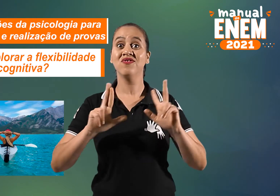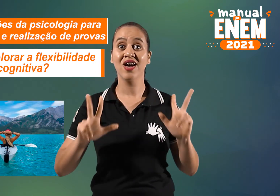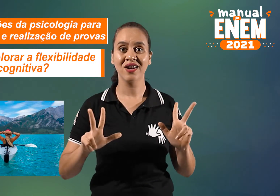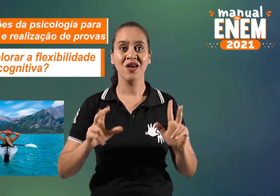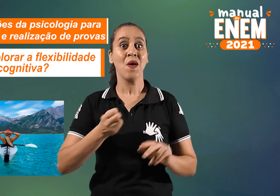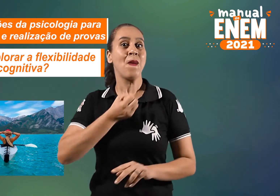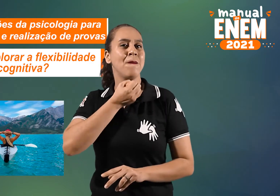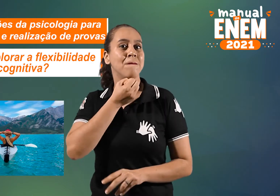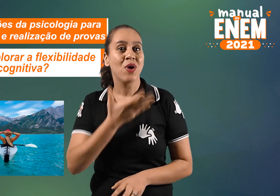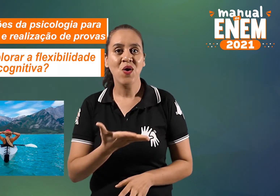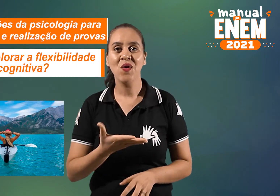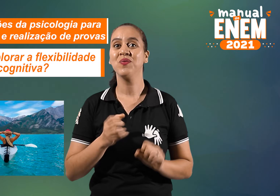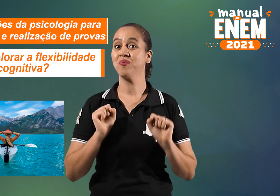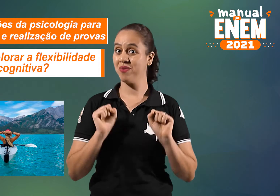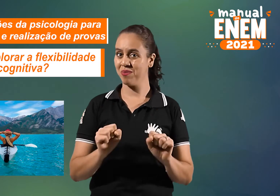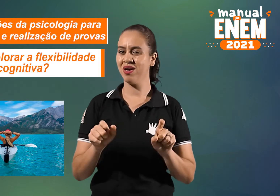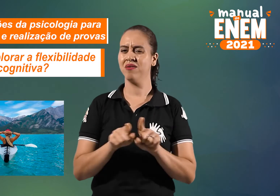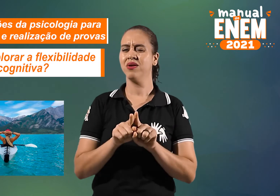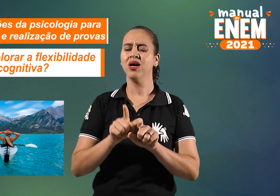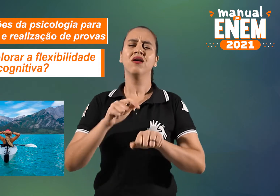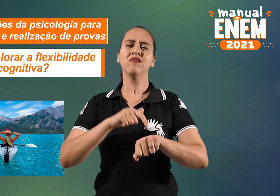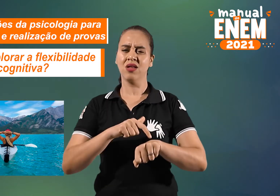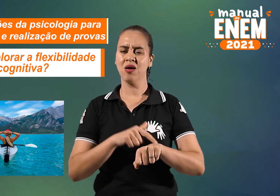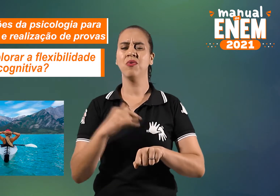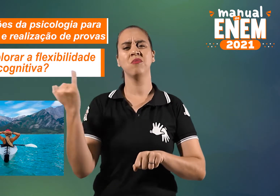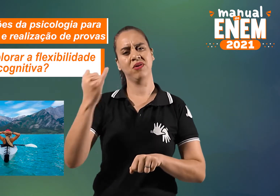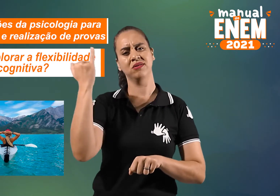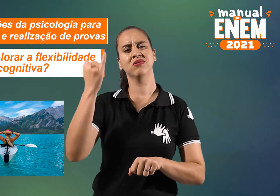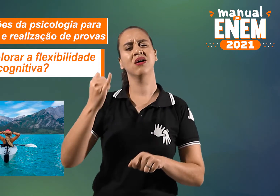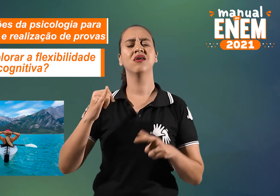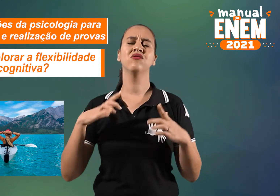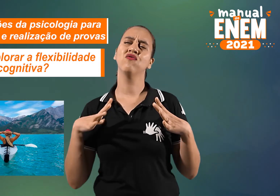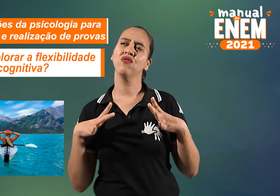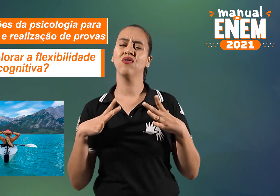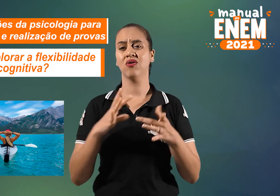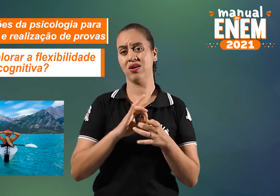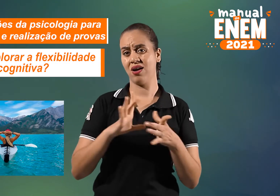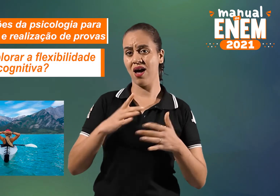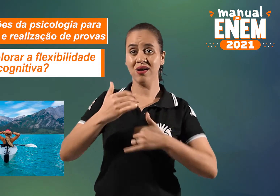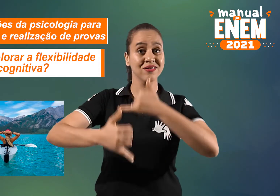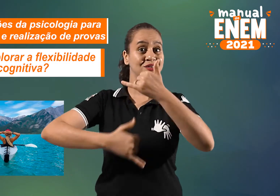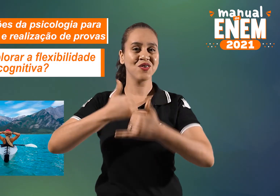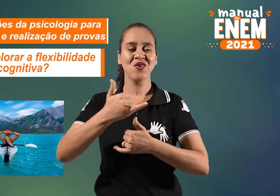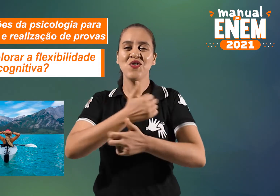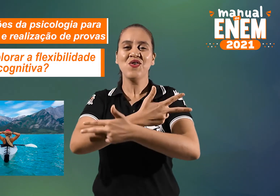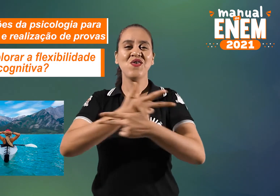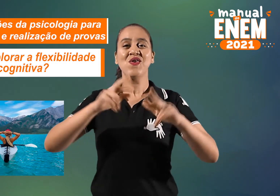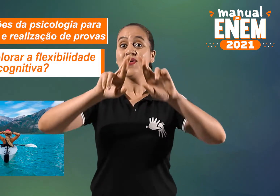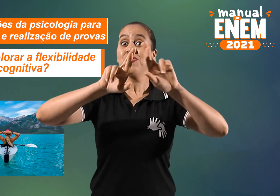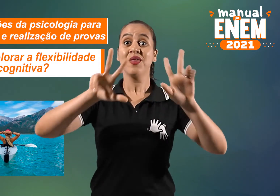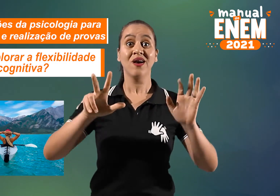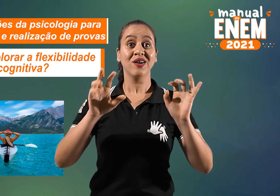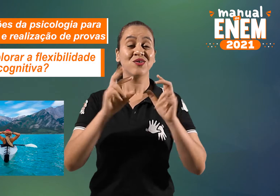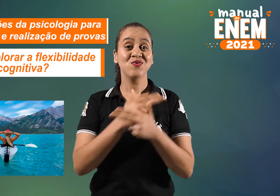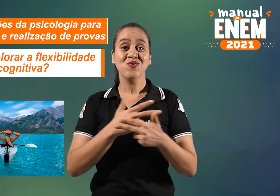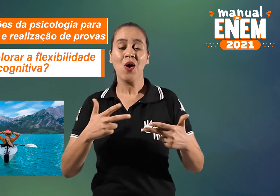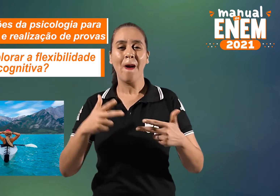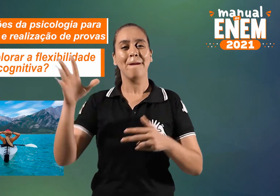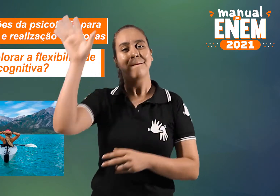acostumado. Explore sua criatividade, tenha momentos de lazer, faça coisas diferentes, inusitadas, de forma que você aprenda